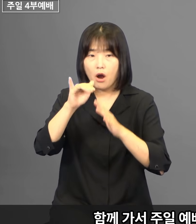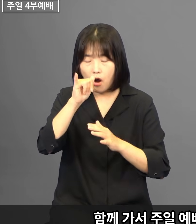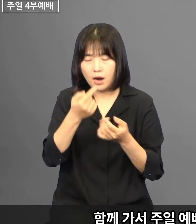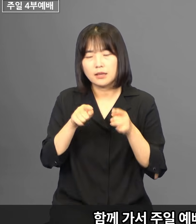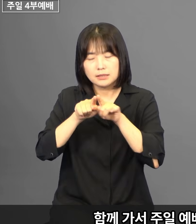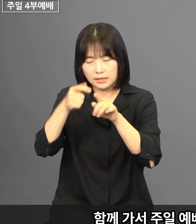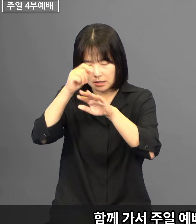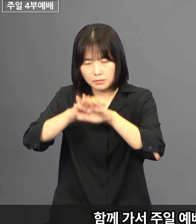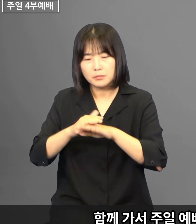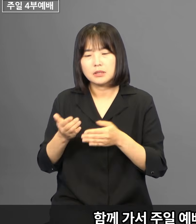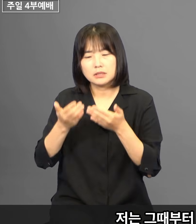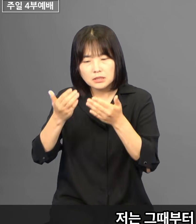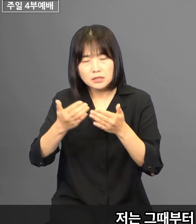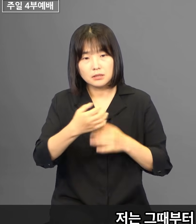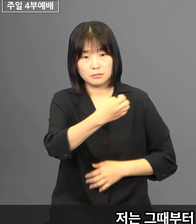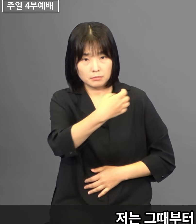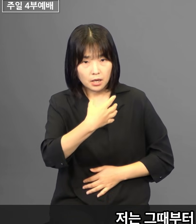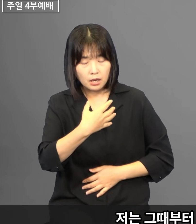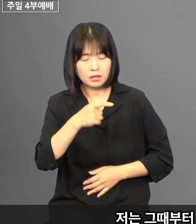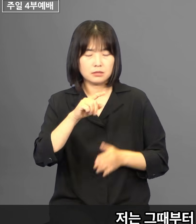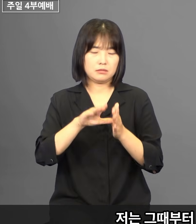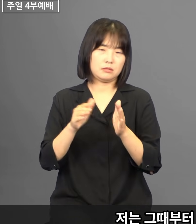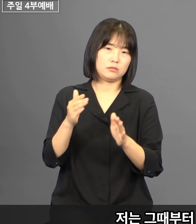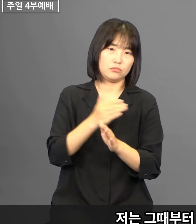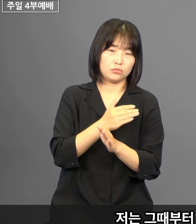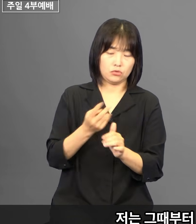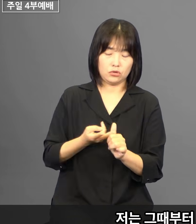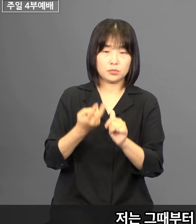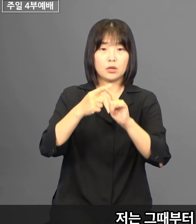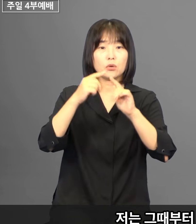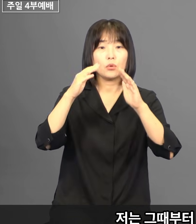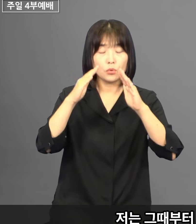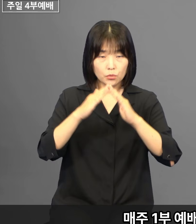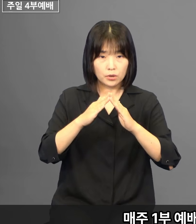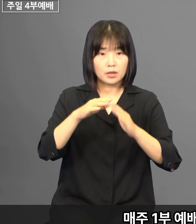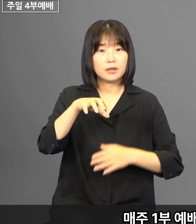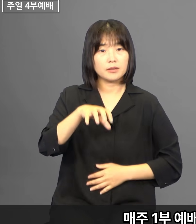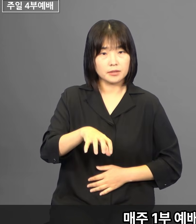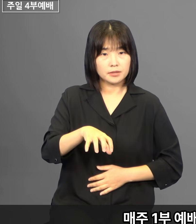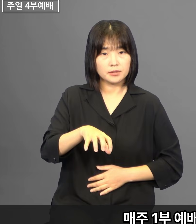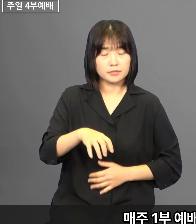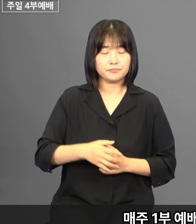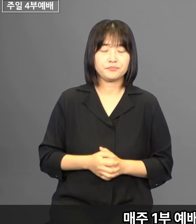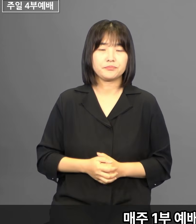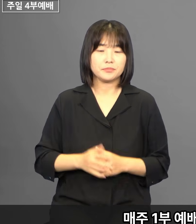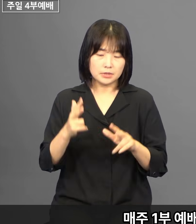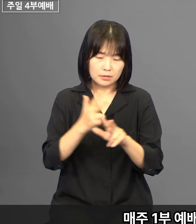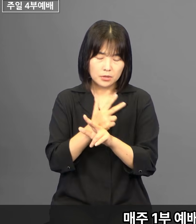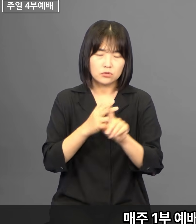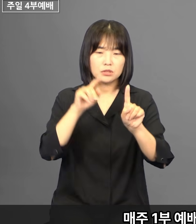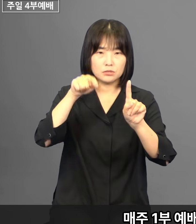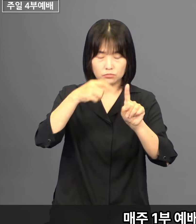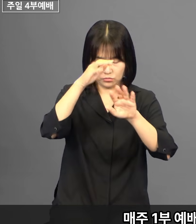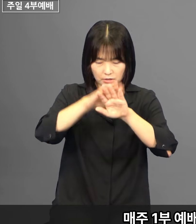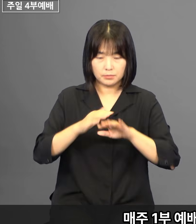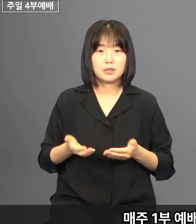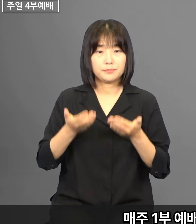드려보자고 설득하였고 저는 그때부터 여기 선한목자교회에서 매주 일부 예배를 드리게